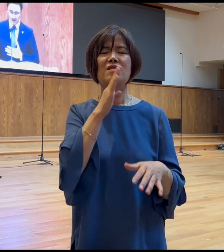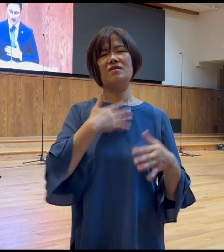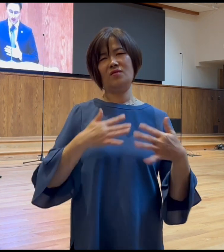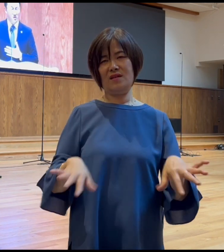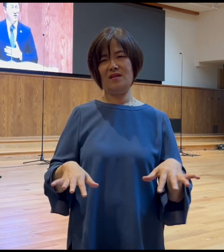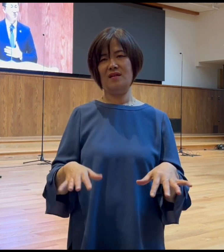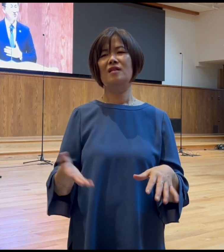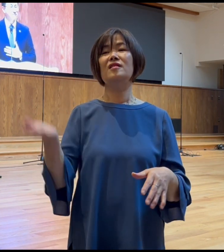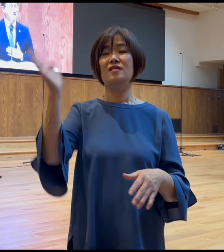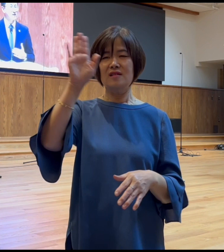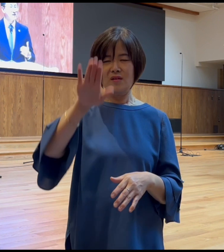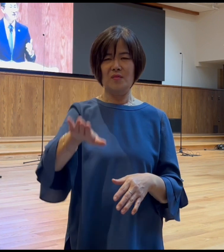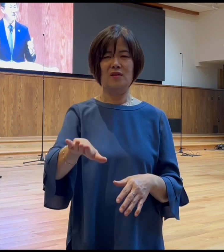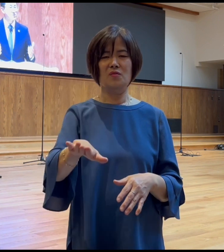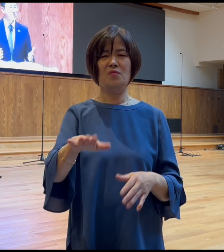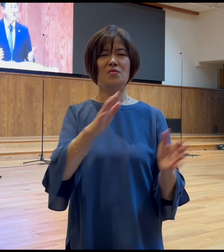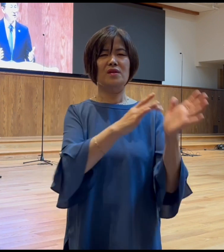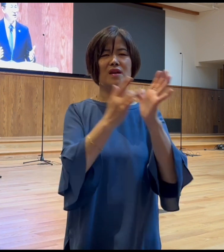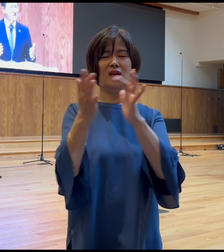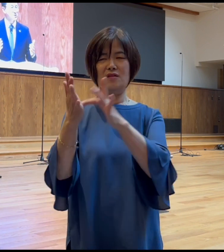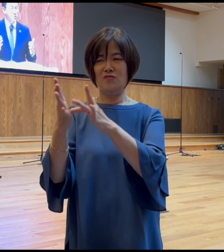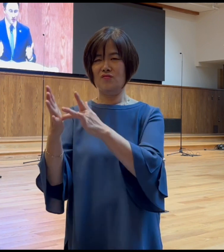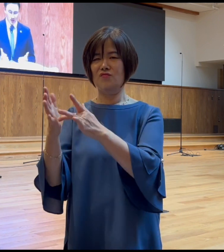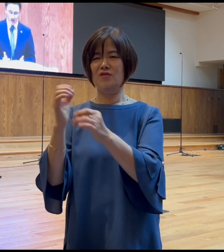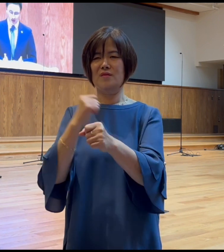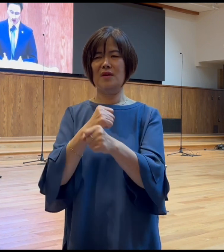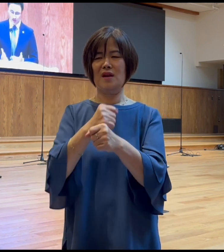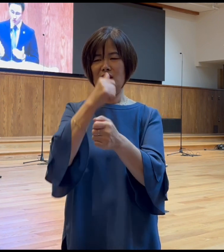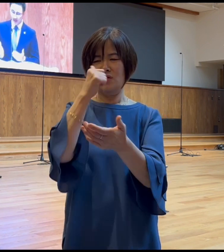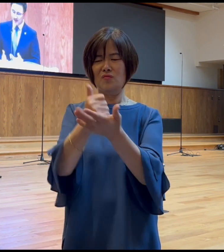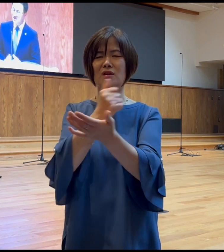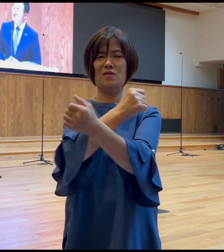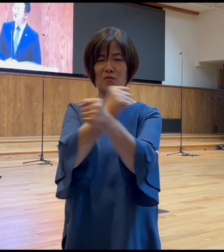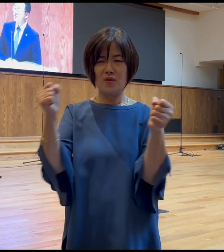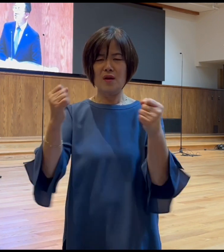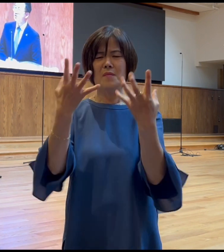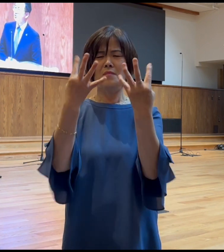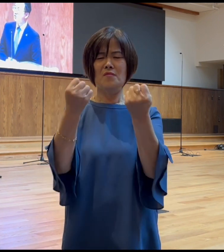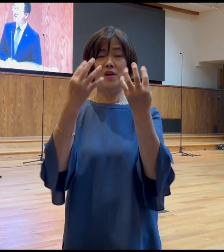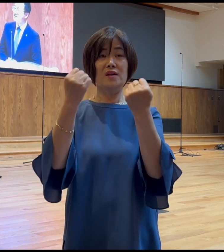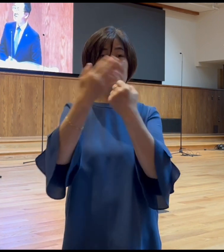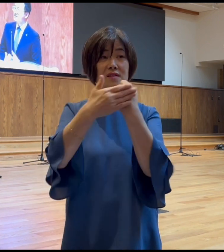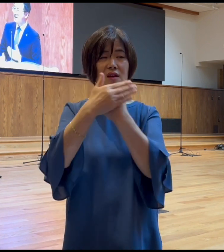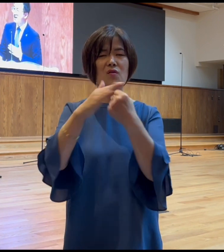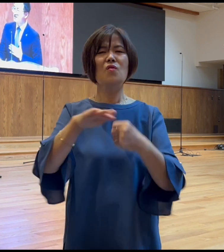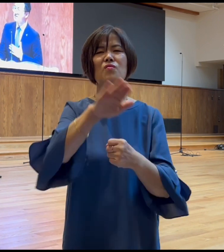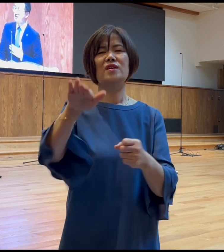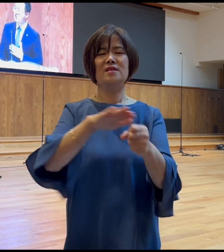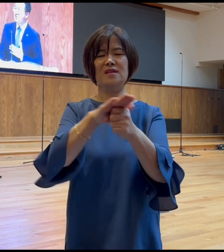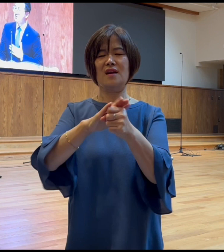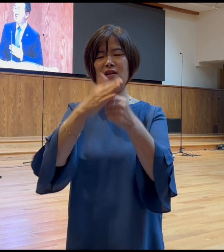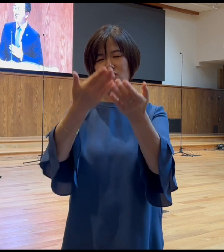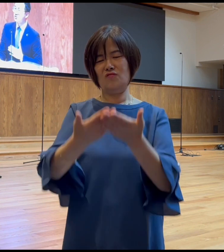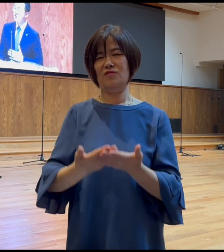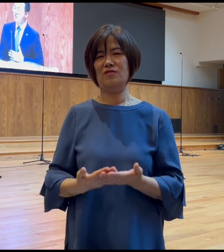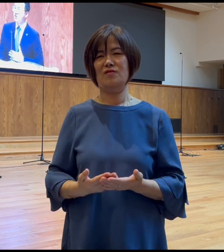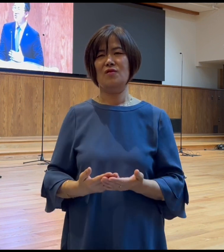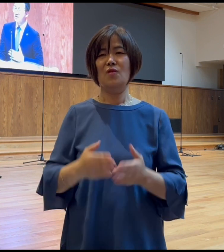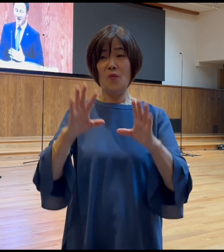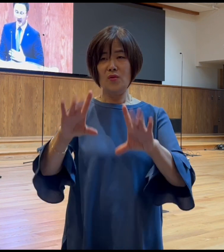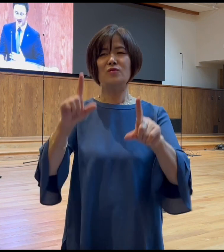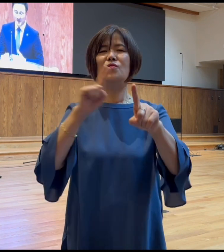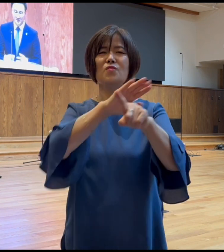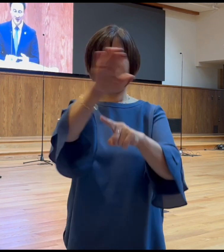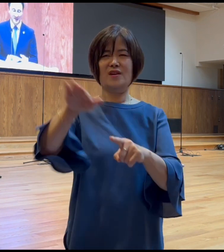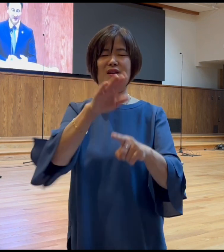연약합니다. 그럼에도 예수님의 그 속죄와 무한하신 은혜로 우리를 사랑하신다라고 오늘도